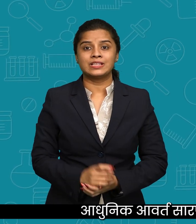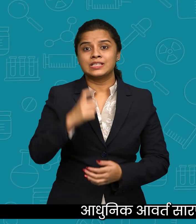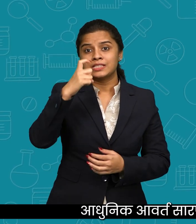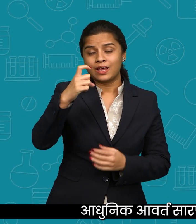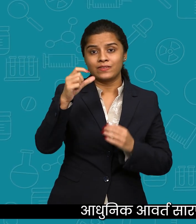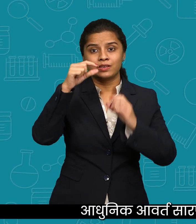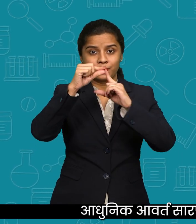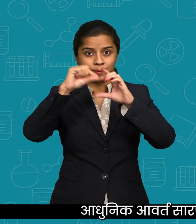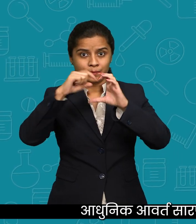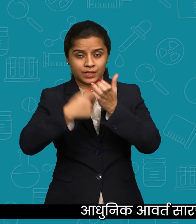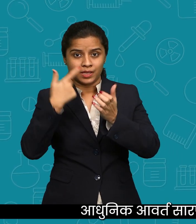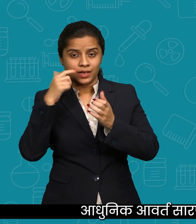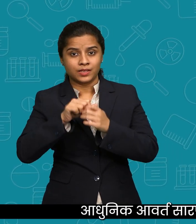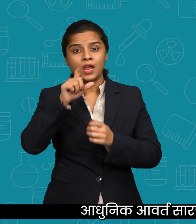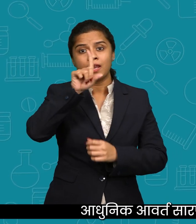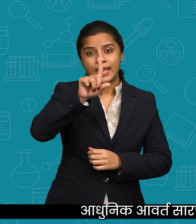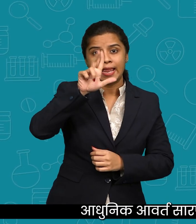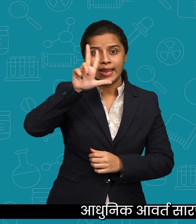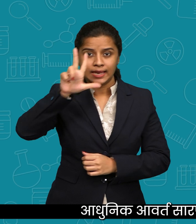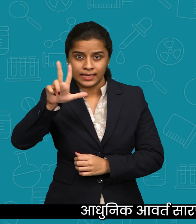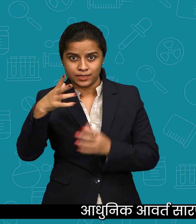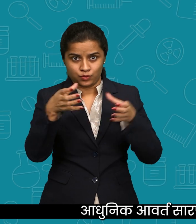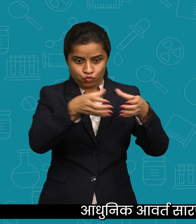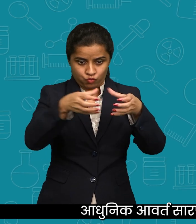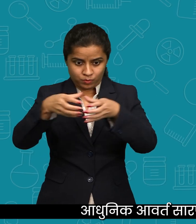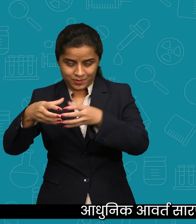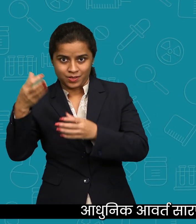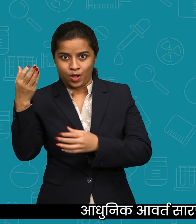आधुनिक आवर्त सारणीमध्ये 7 आवर्ते आणि 18 गट आहेत.